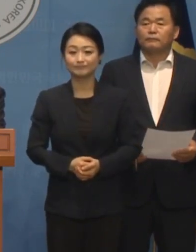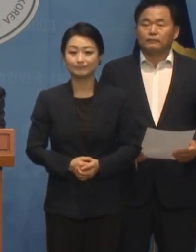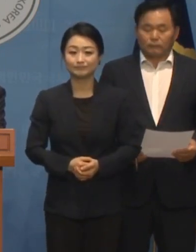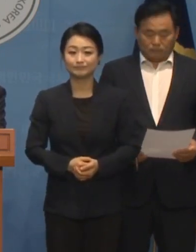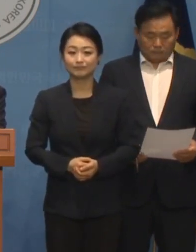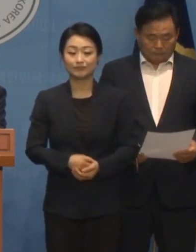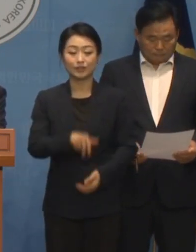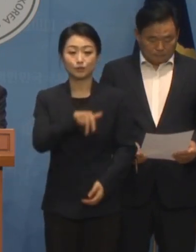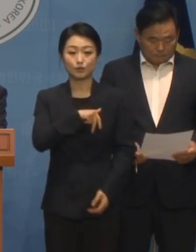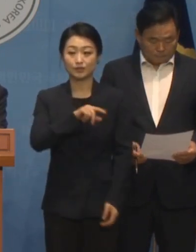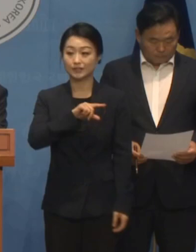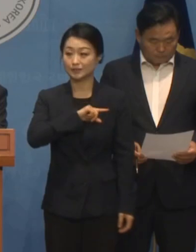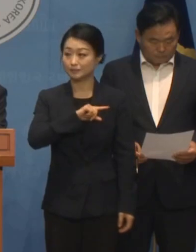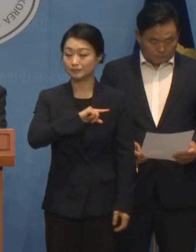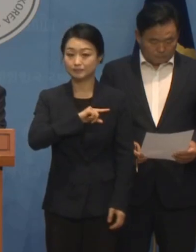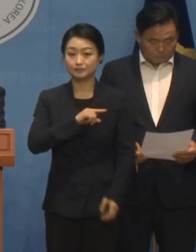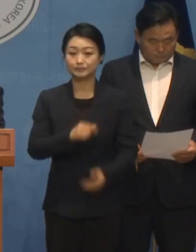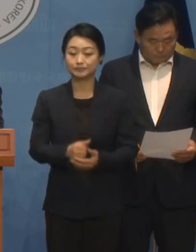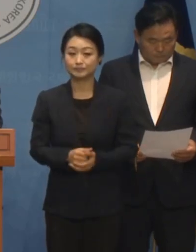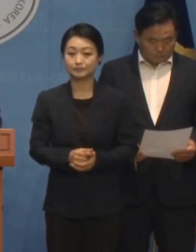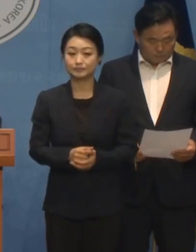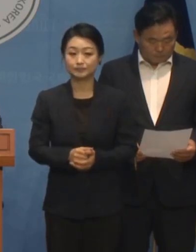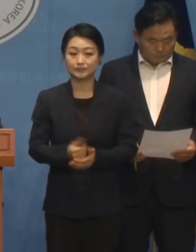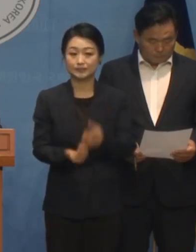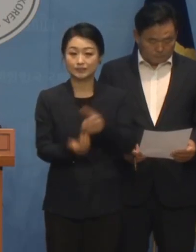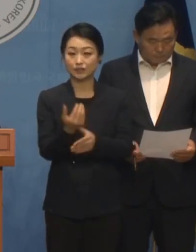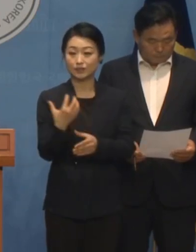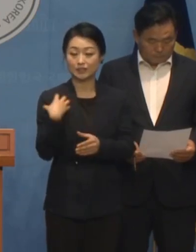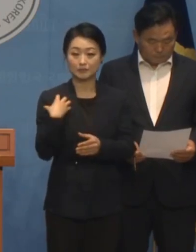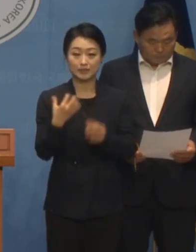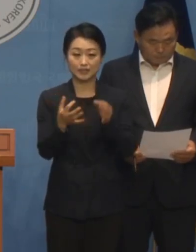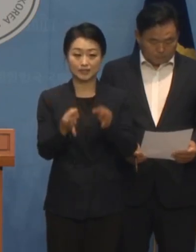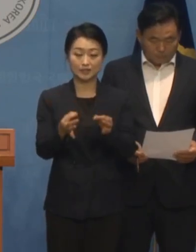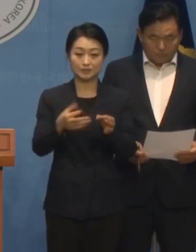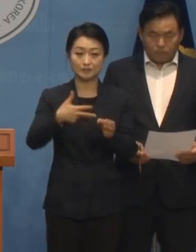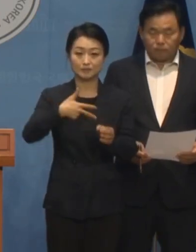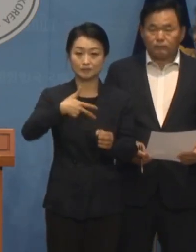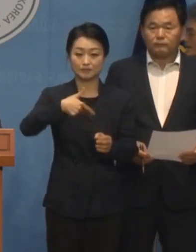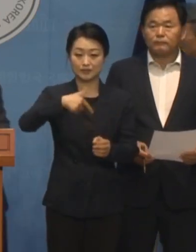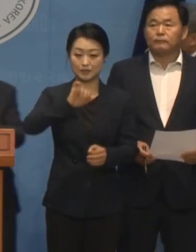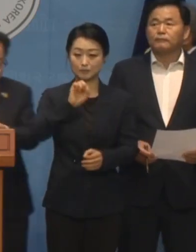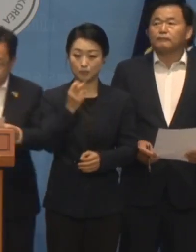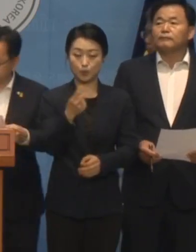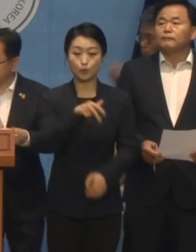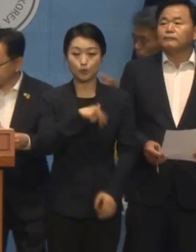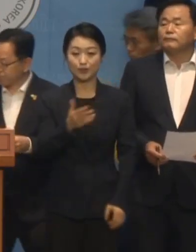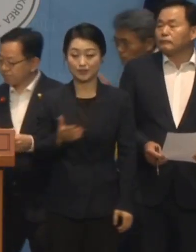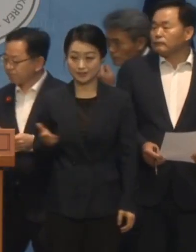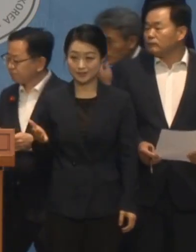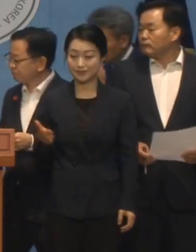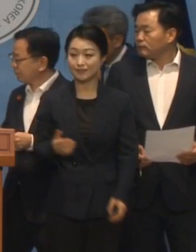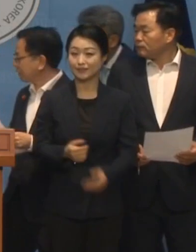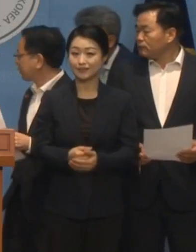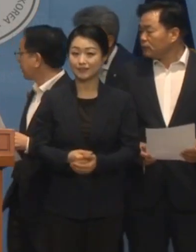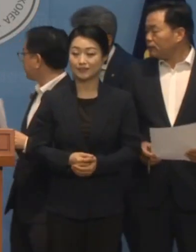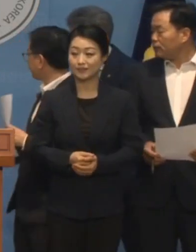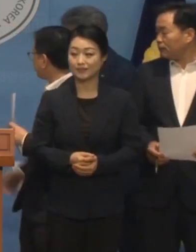먼저 이 사건을 담당을 하셨던 김기표 의원님께서 먼저 말씀해 주십시오.